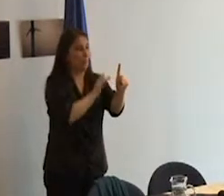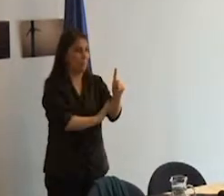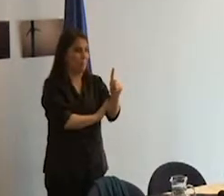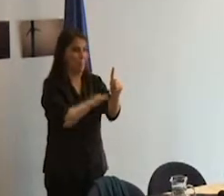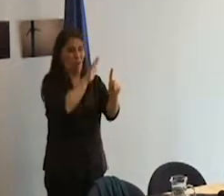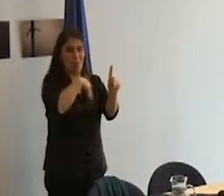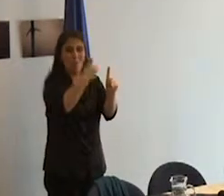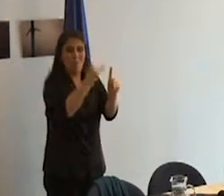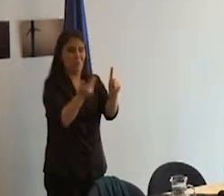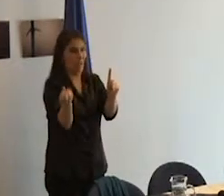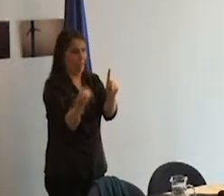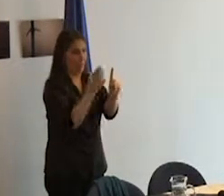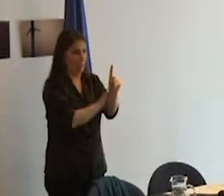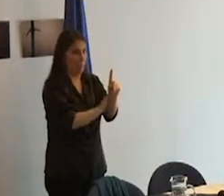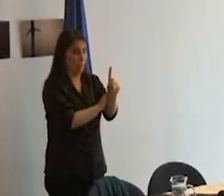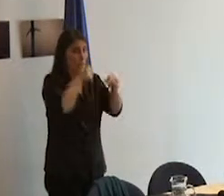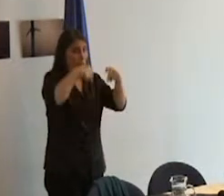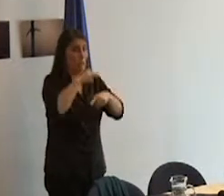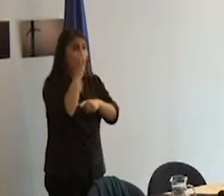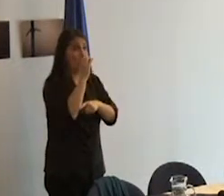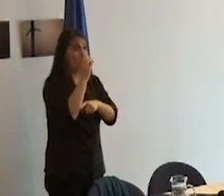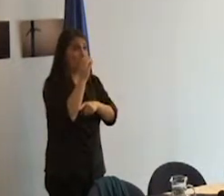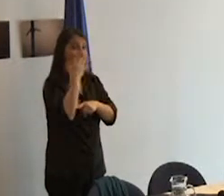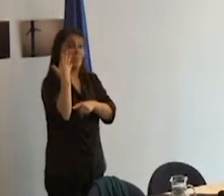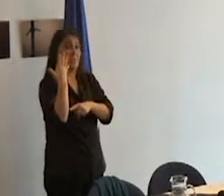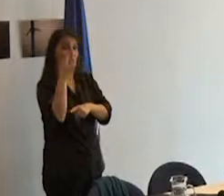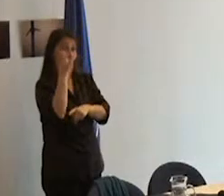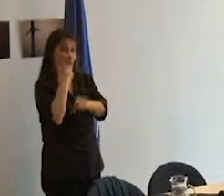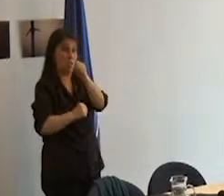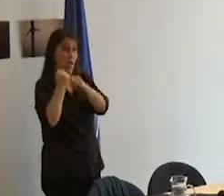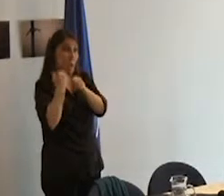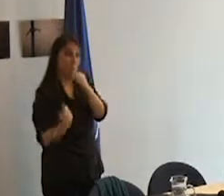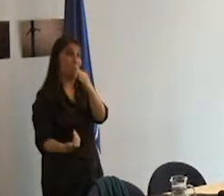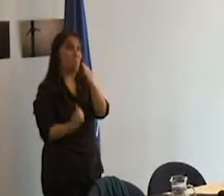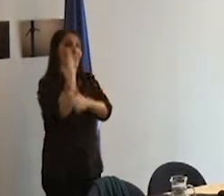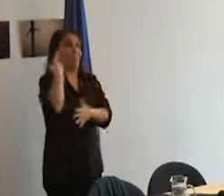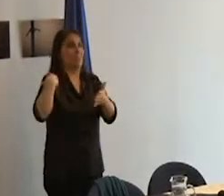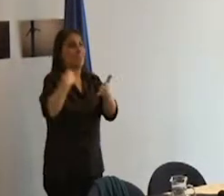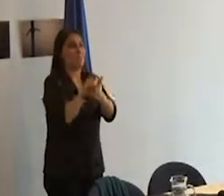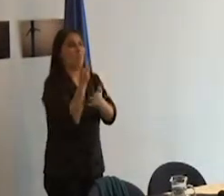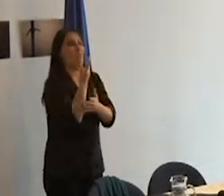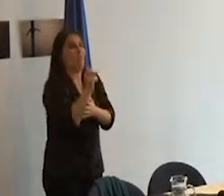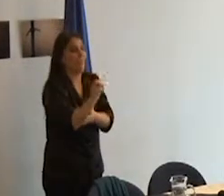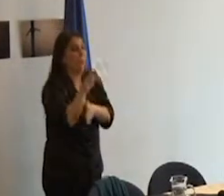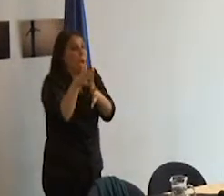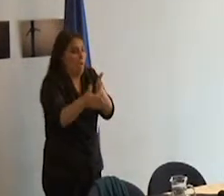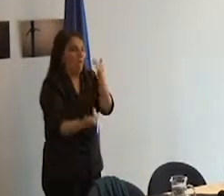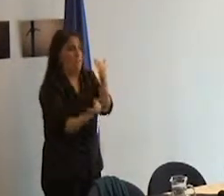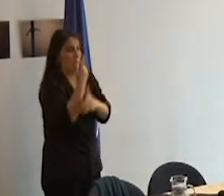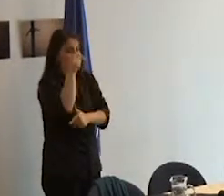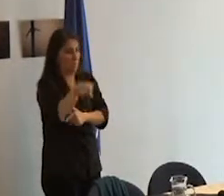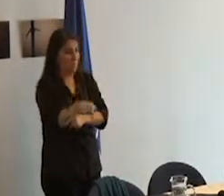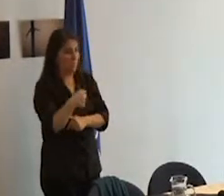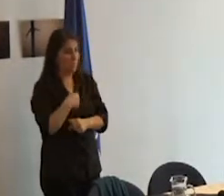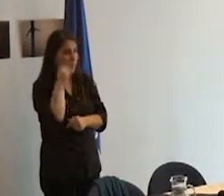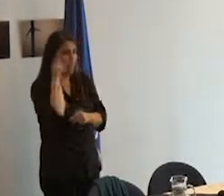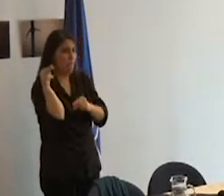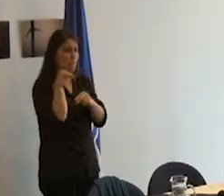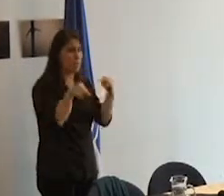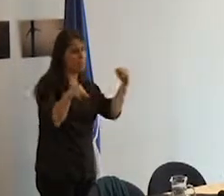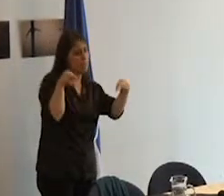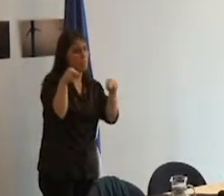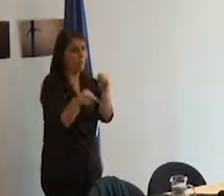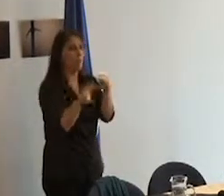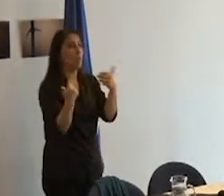tiene su desarrollo en Colombia en los primeros 50 años del siglo XX, alimentada por visiones que provienen de la medicina y